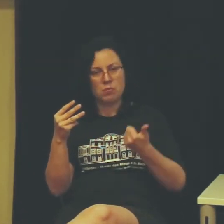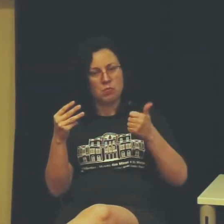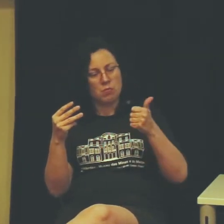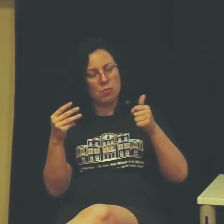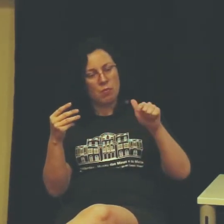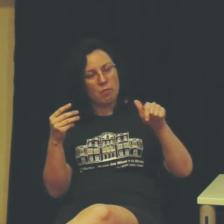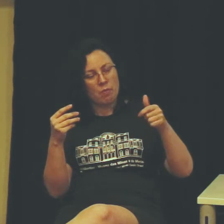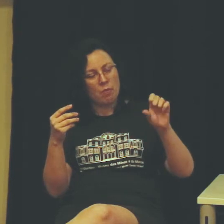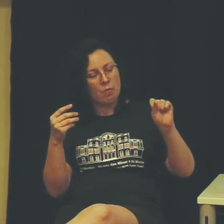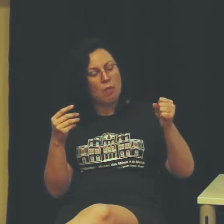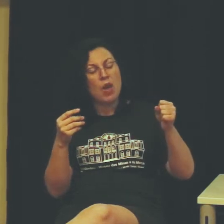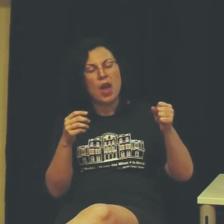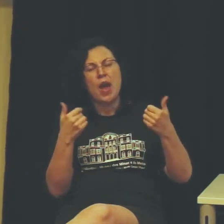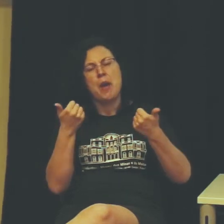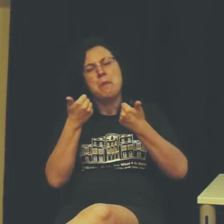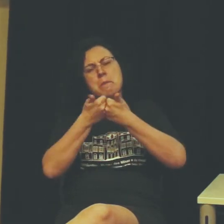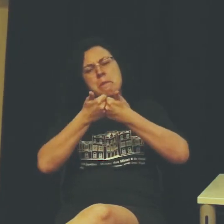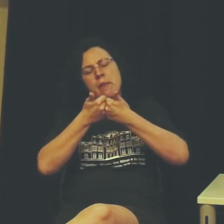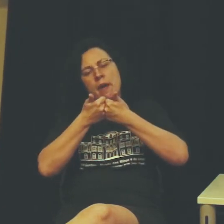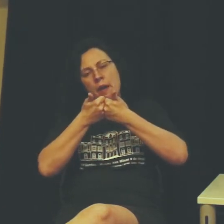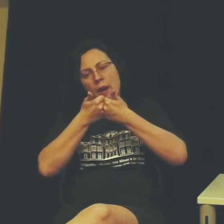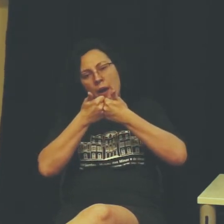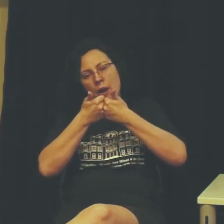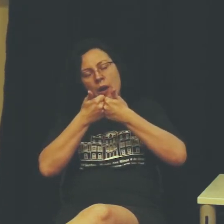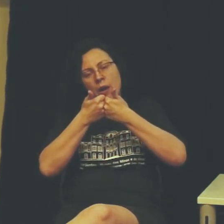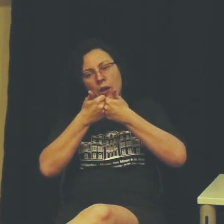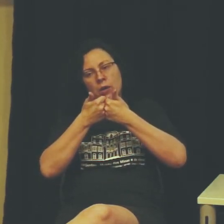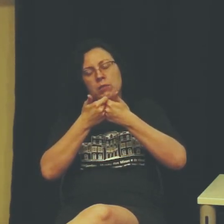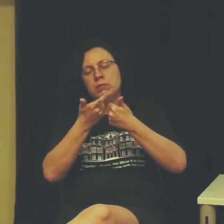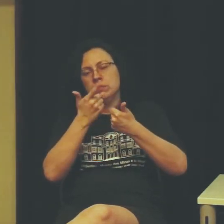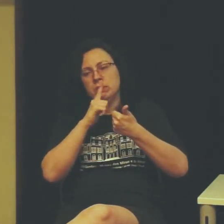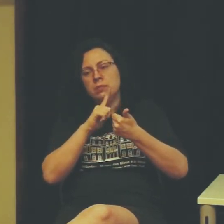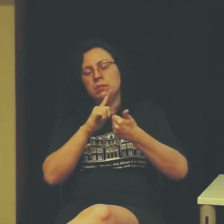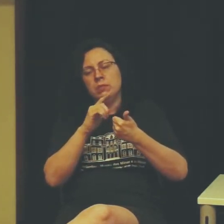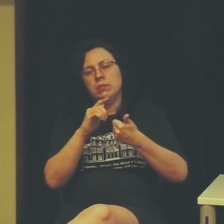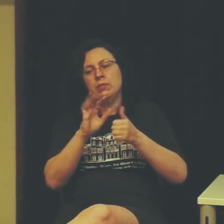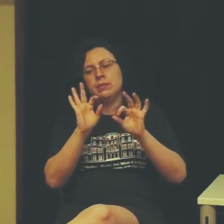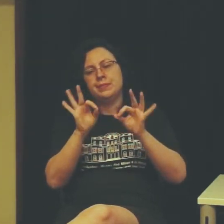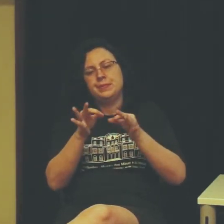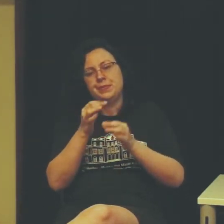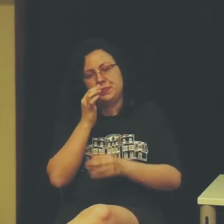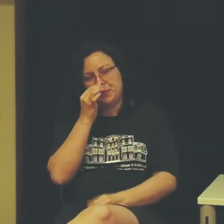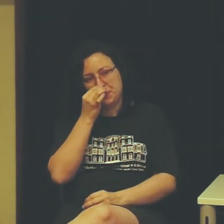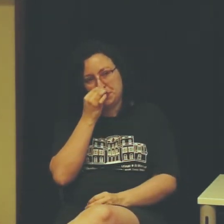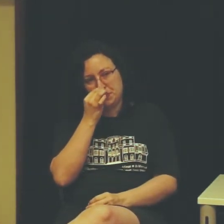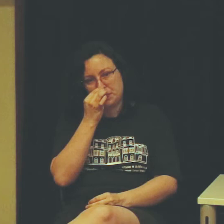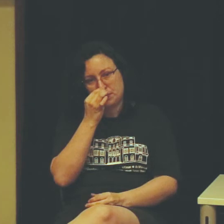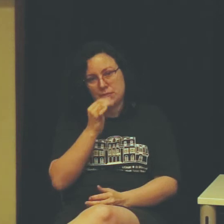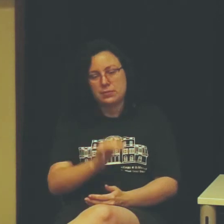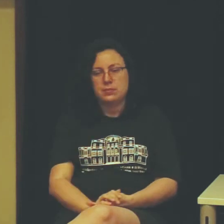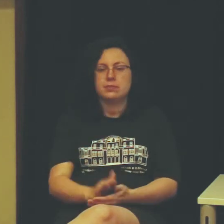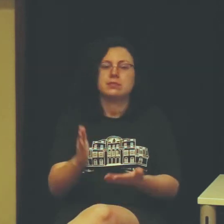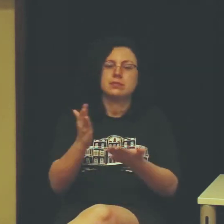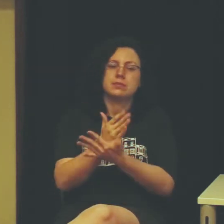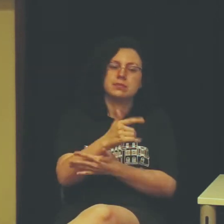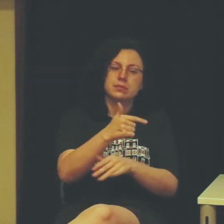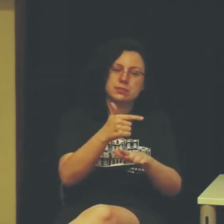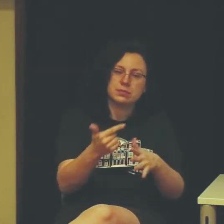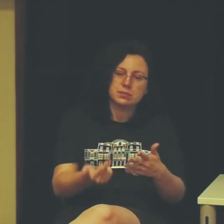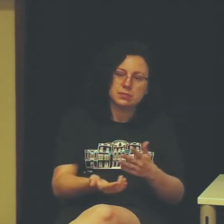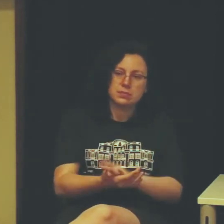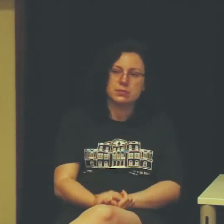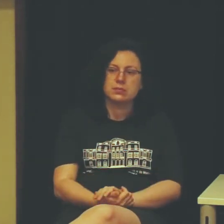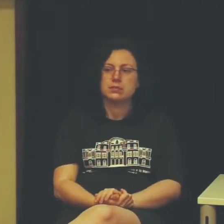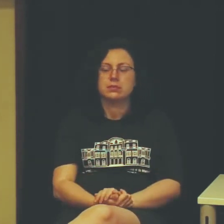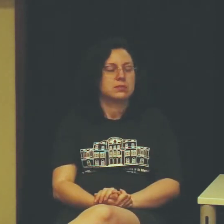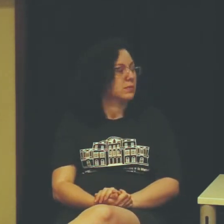bem próxima da densidade que a gente considera como correta hoje em dia para o elemento químico paládio. Algumas outras propriedades, vou